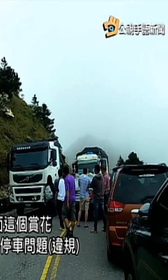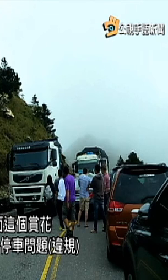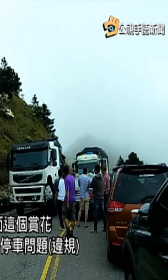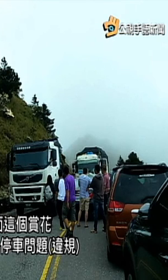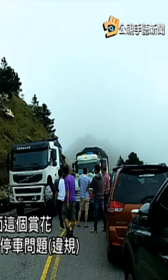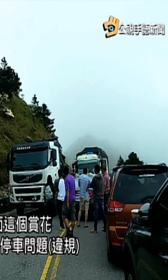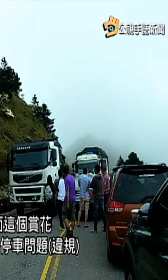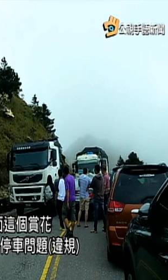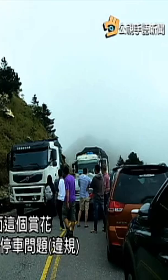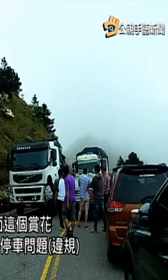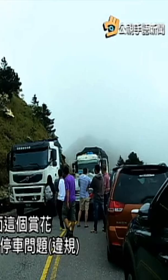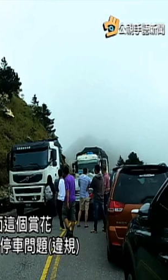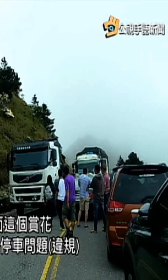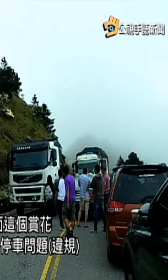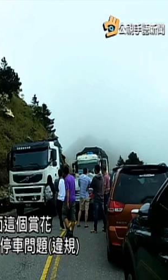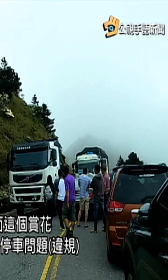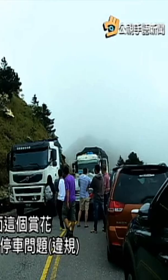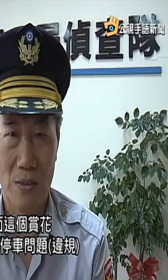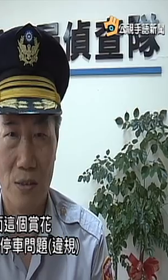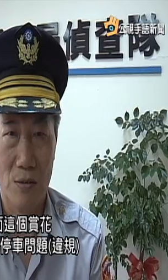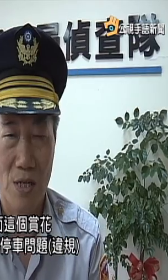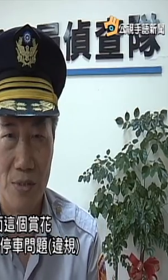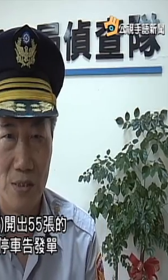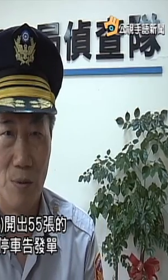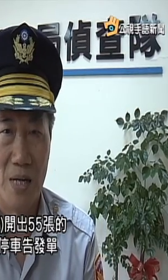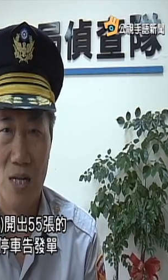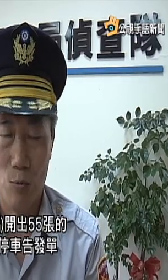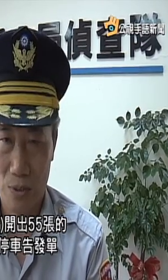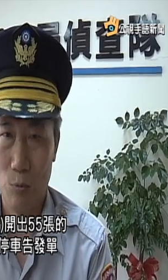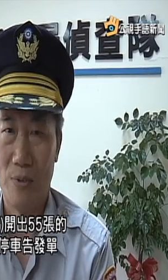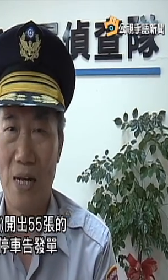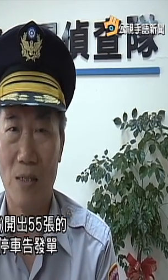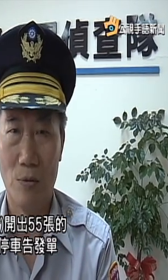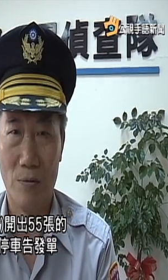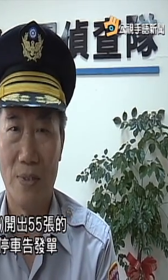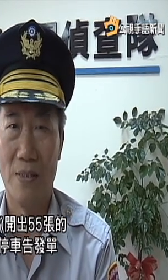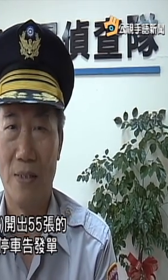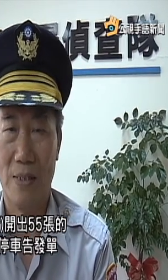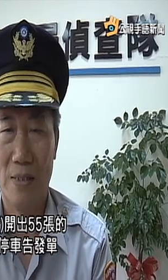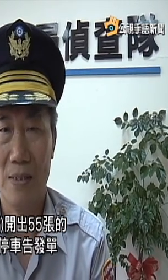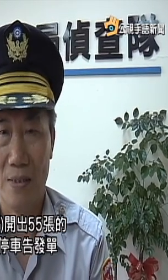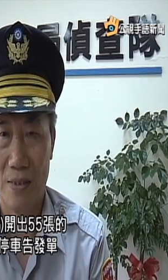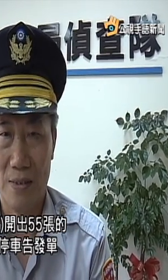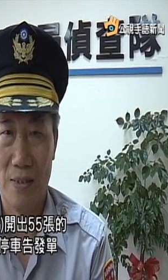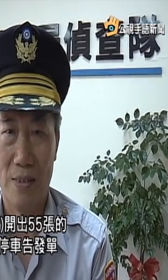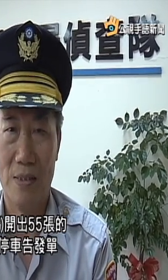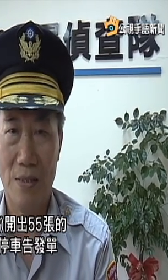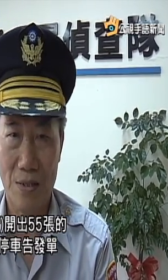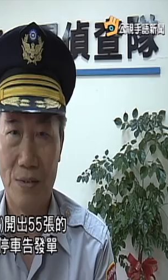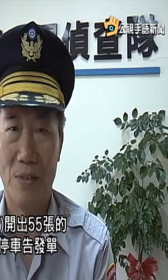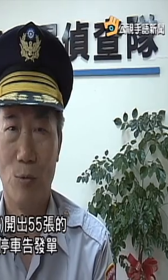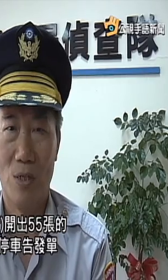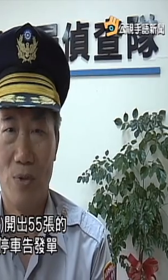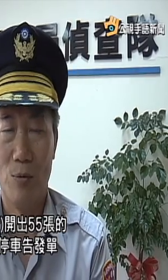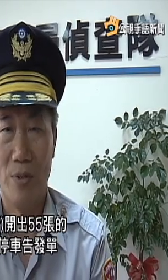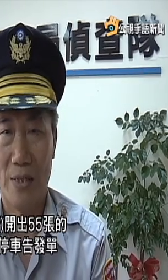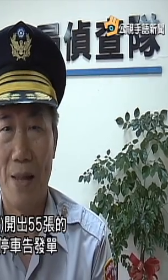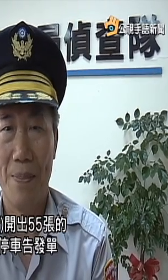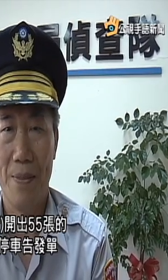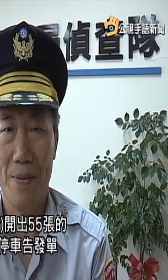以这个可能有就电力停车问题。据了解是开了55张的那个电力停车的违规单。